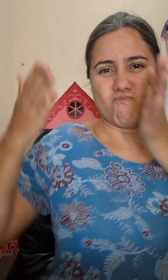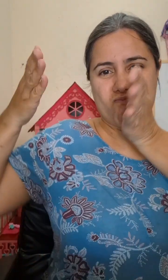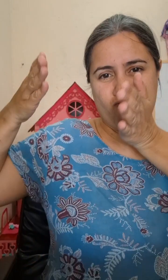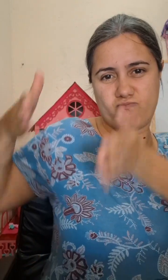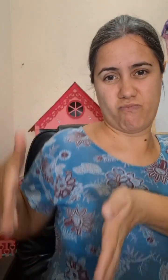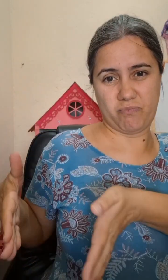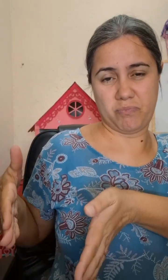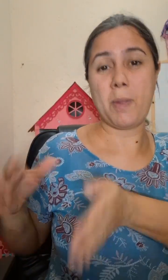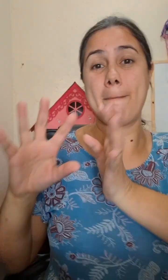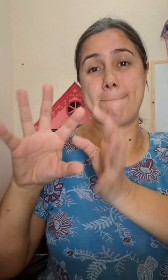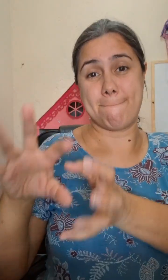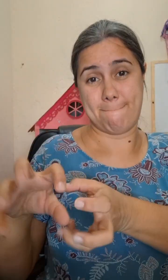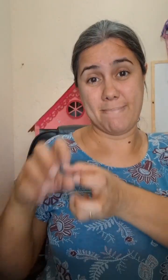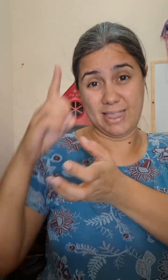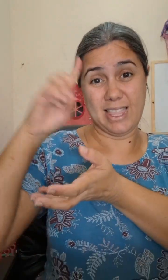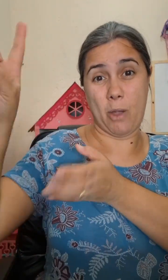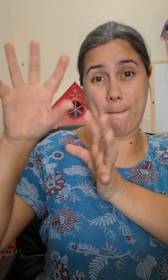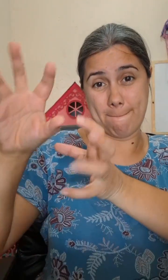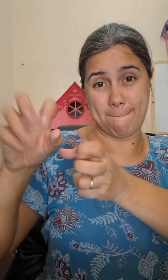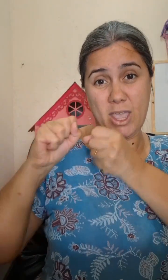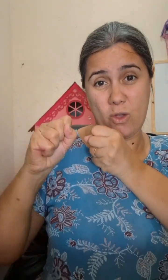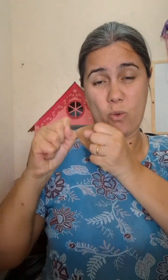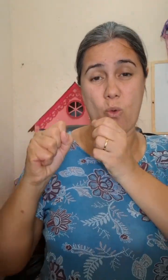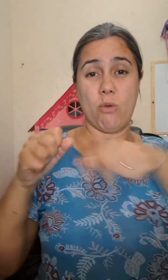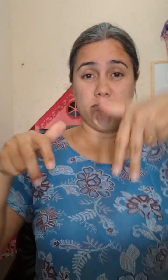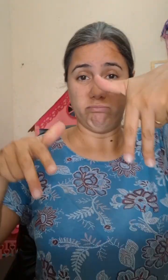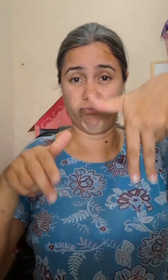pegou o lado de Adão e criou a mulher.